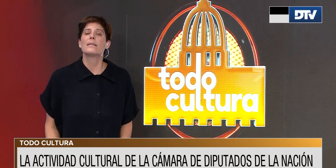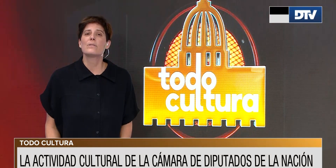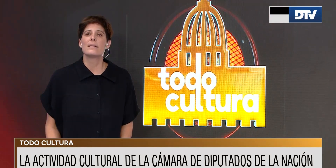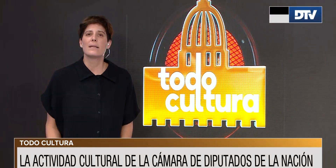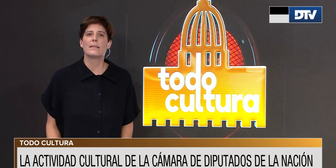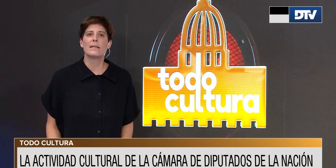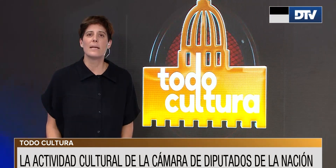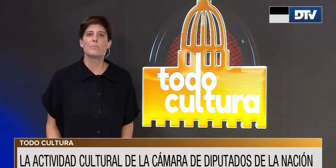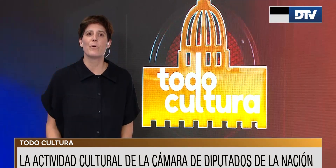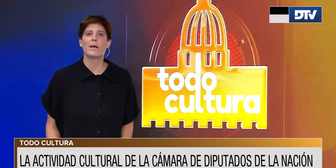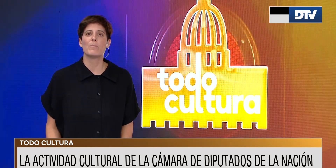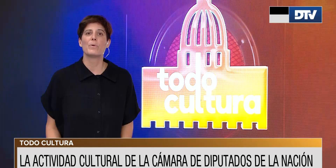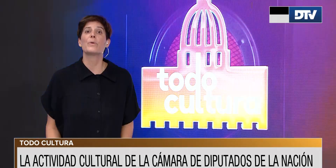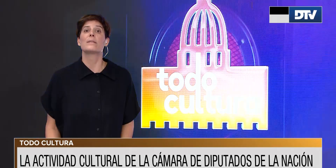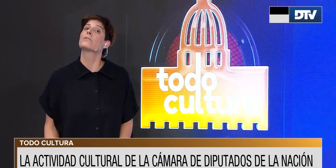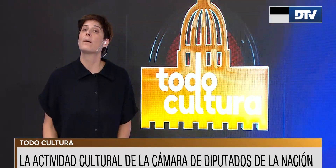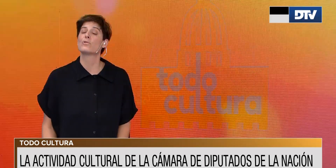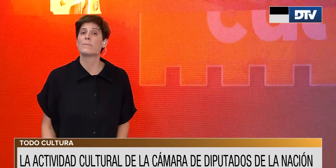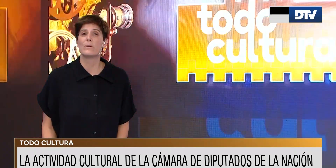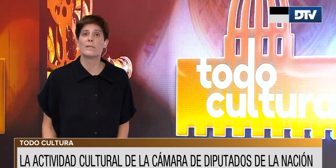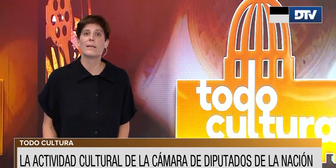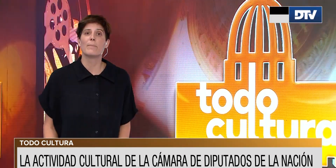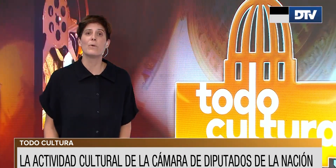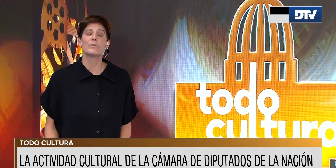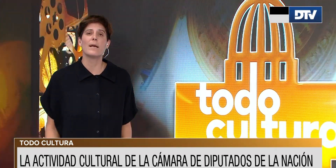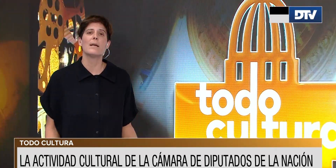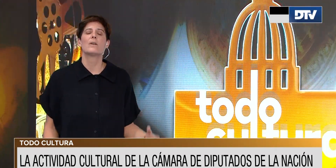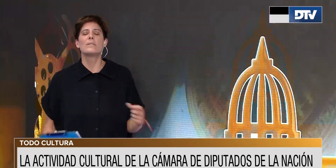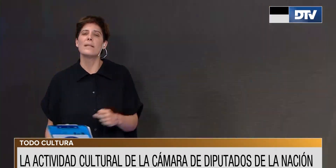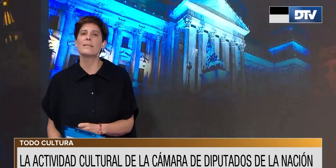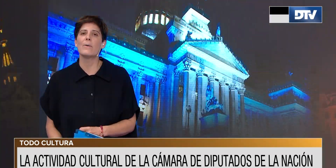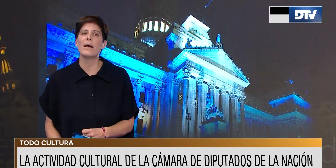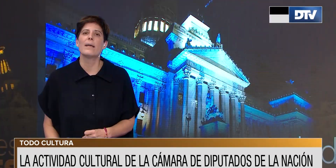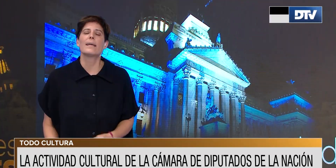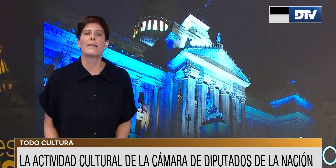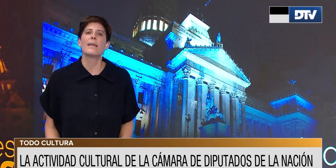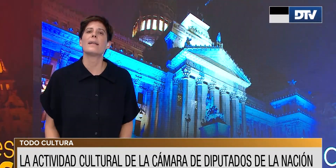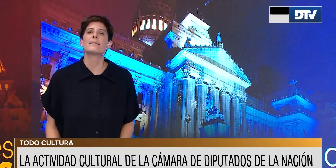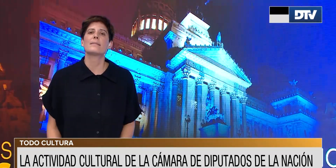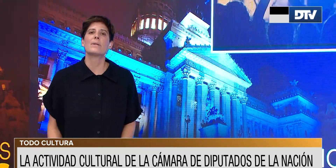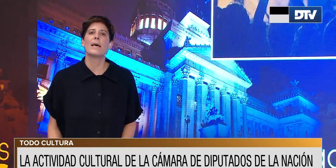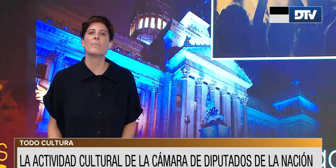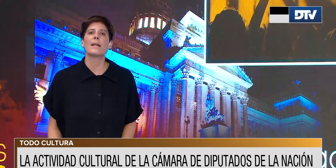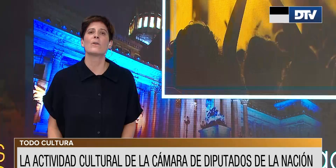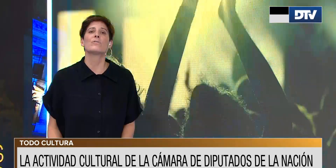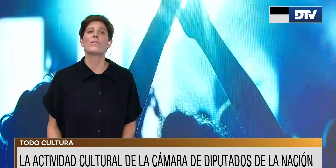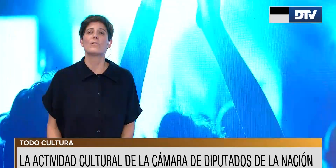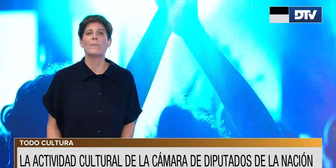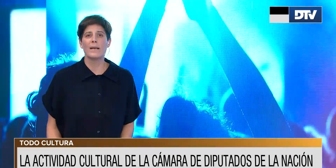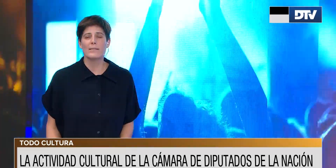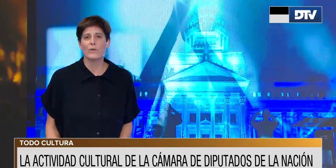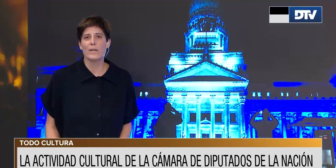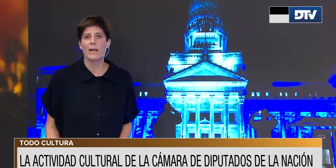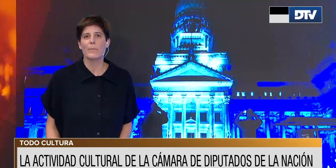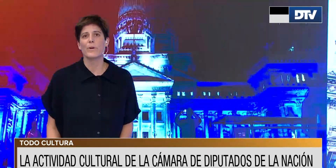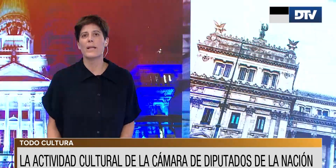todos los argentinos y las argentinas podamos vivir una sociedad mucho más igualitaria y más justa, nos interesaba esta idea de la accesibilidad para no solo